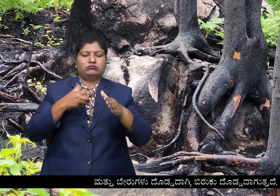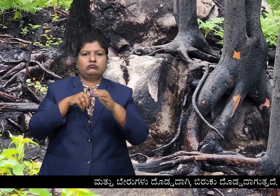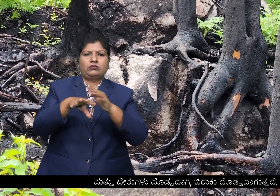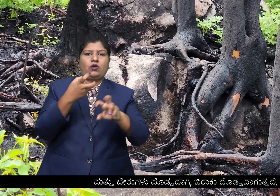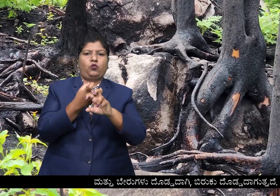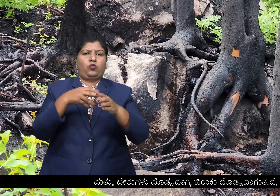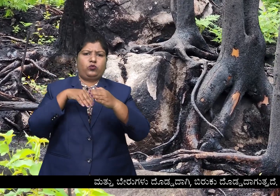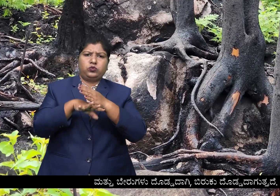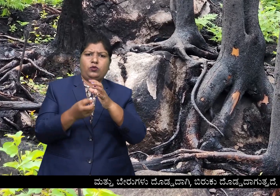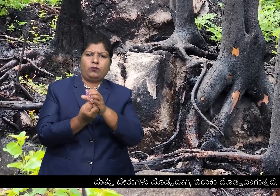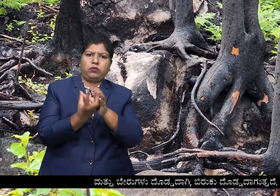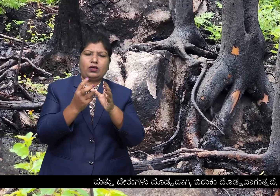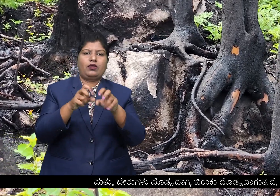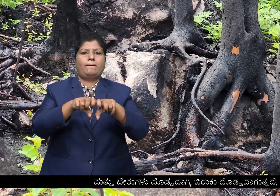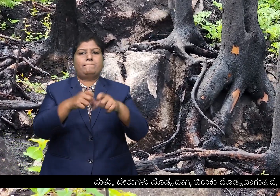ಬಿರುಕು ದೊಡ್ಡದಾಗುತ್ತದೆ.